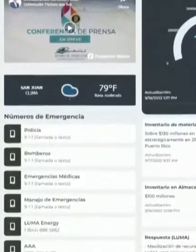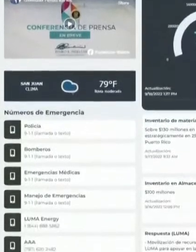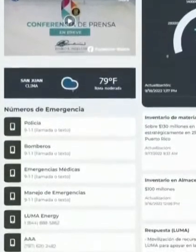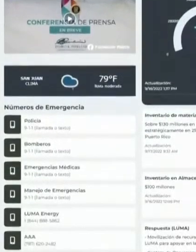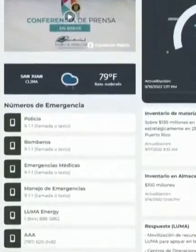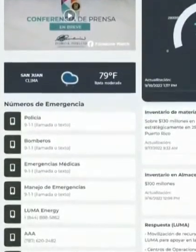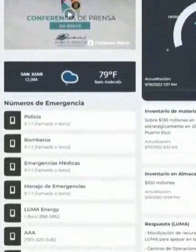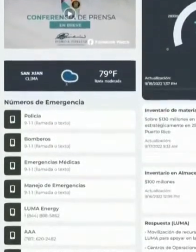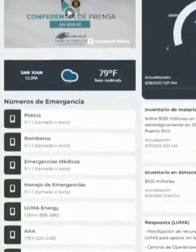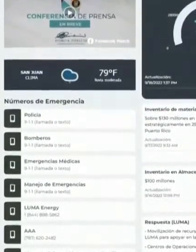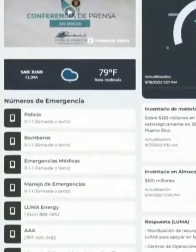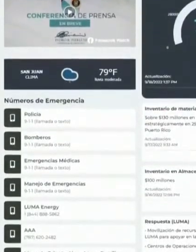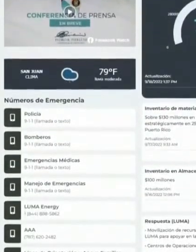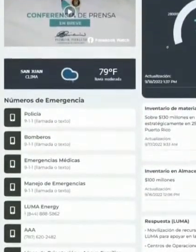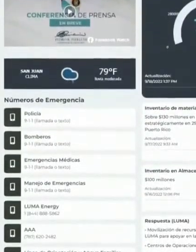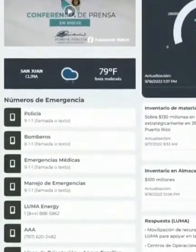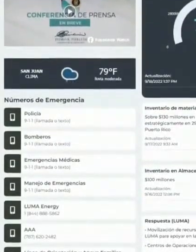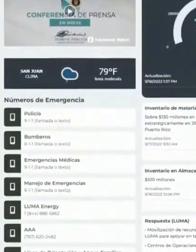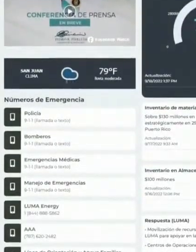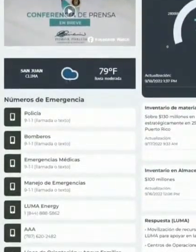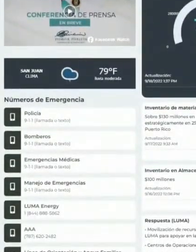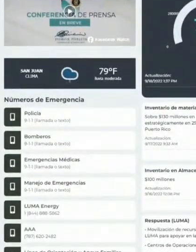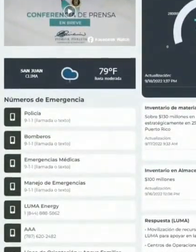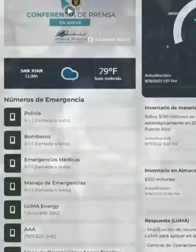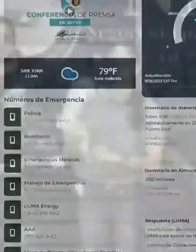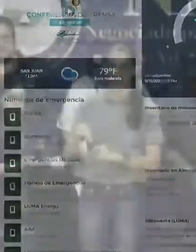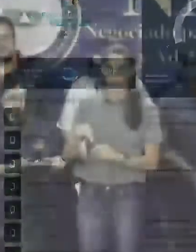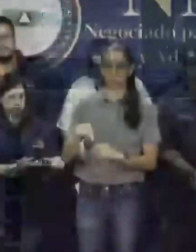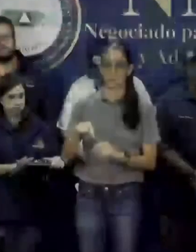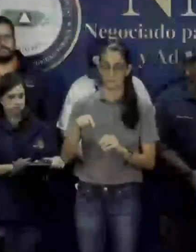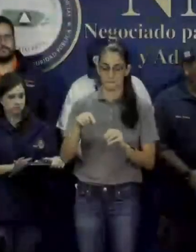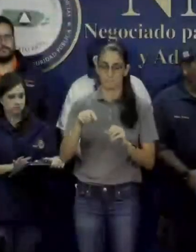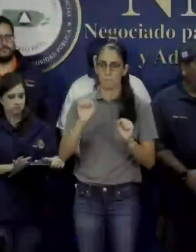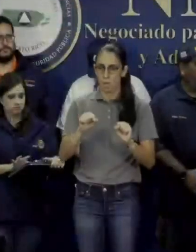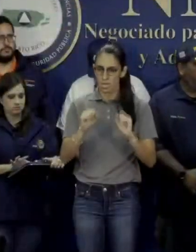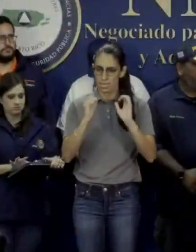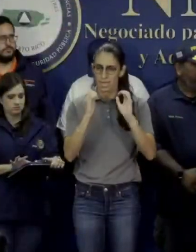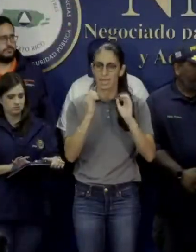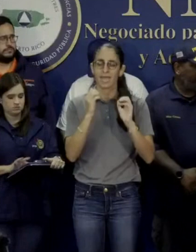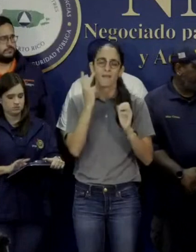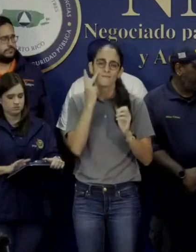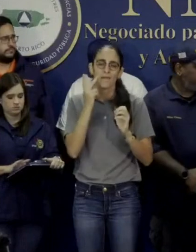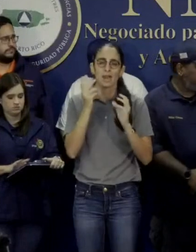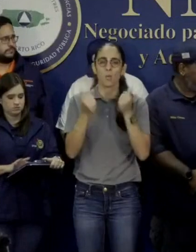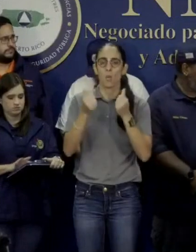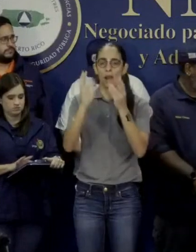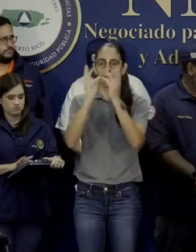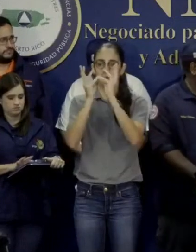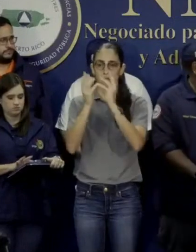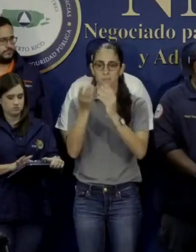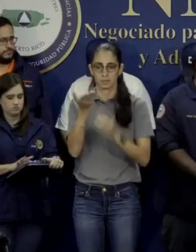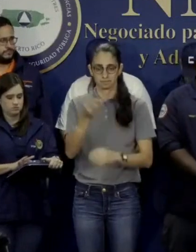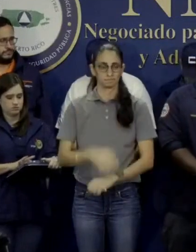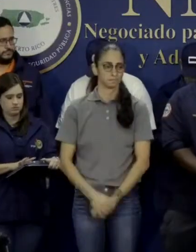de Meteorología, nos dará detalles adicionales sobre la condición del tiempo.